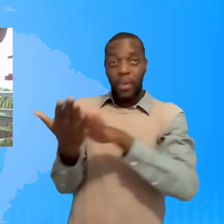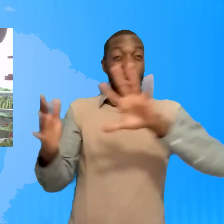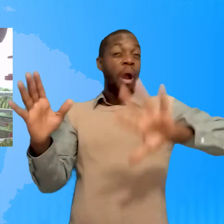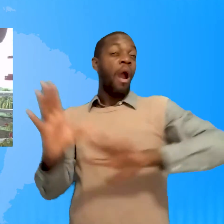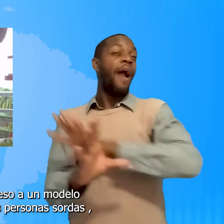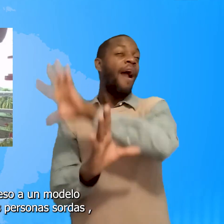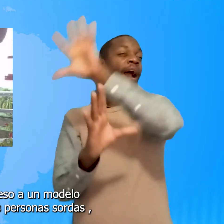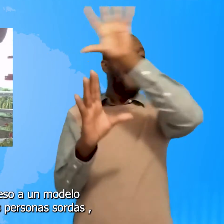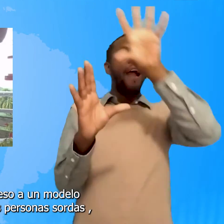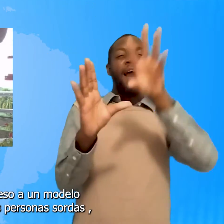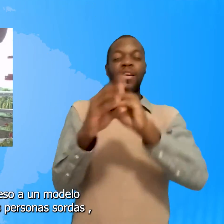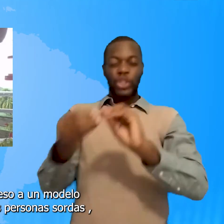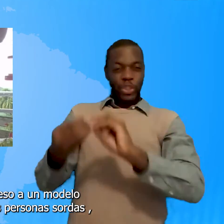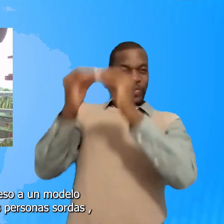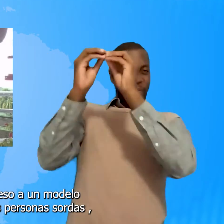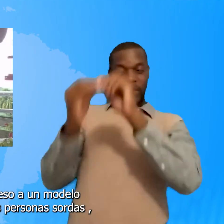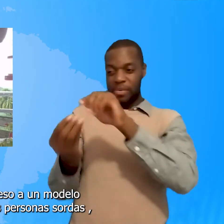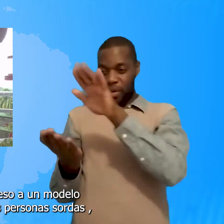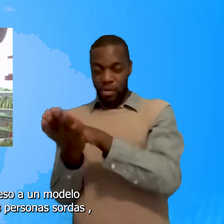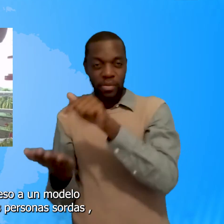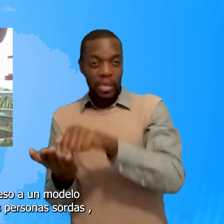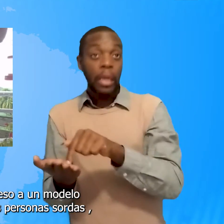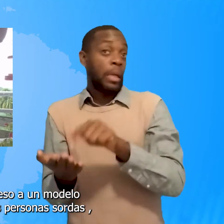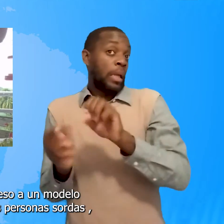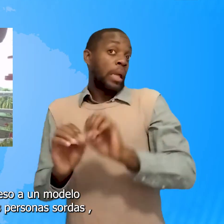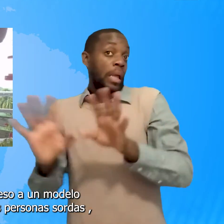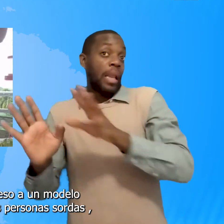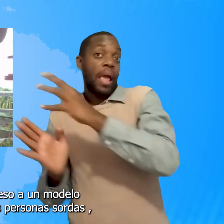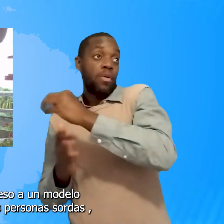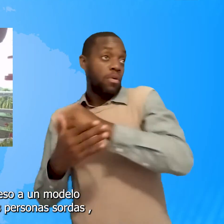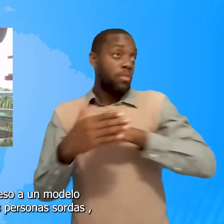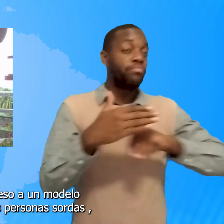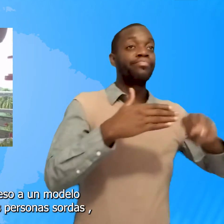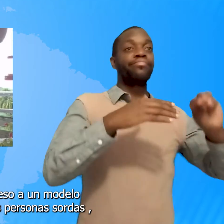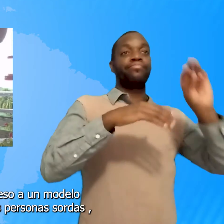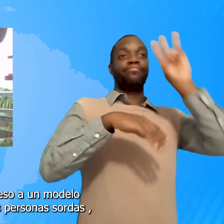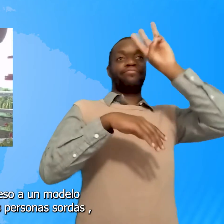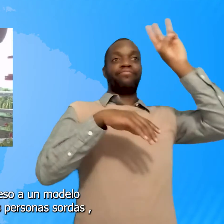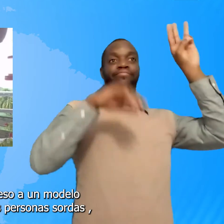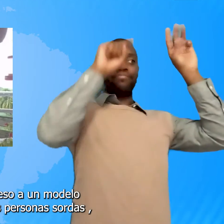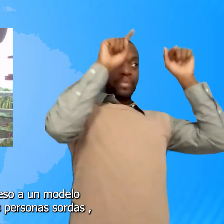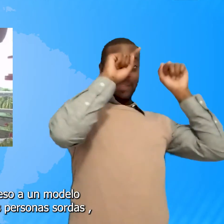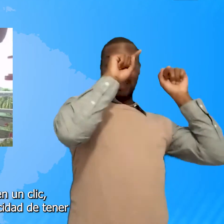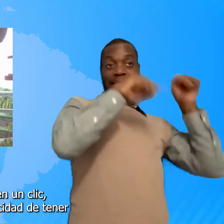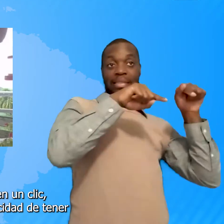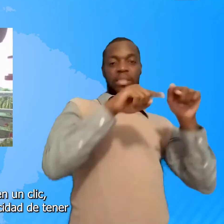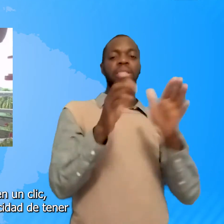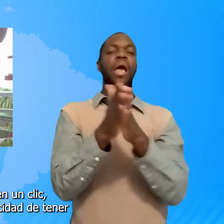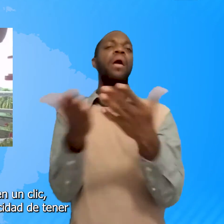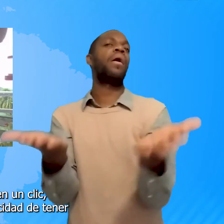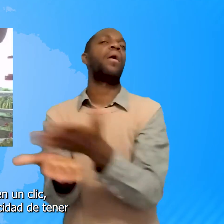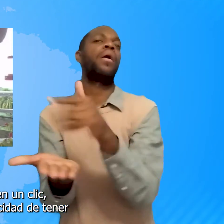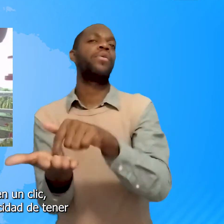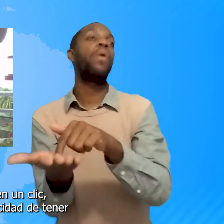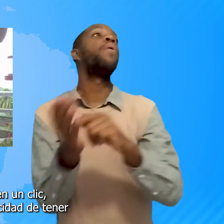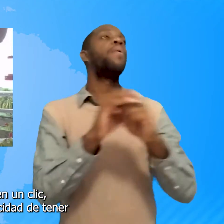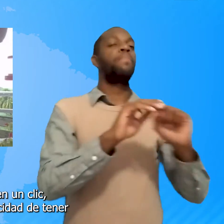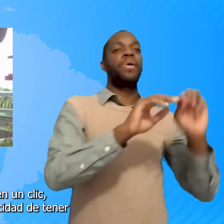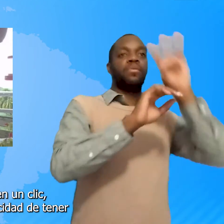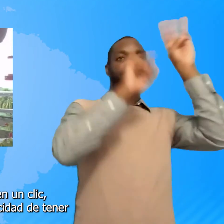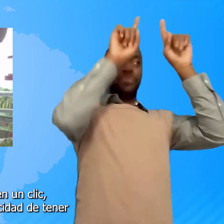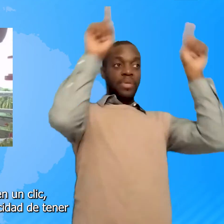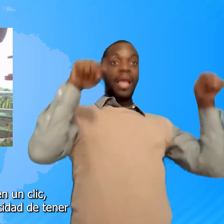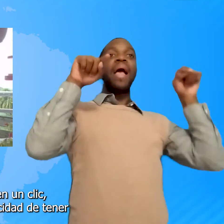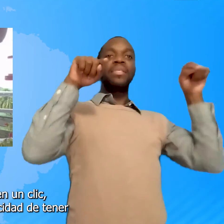digitalizada, pueda tener acceso a un modelo lingüístico para las personas sordas, es decir, en un clic